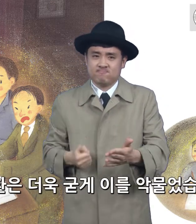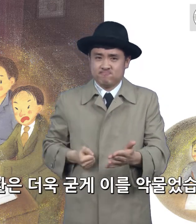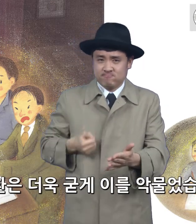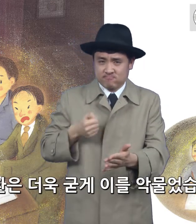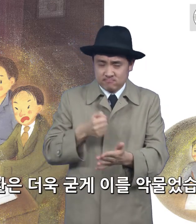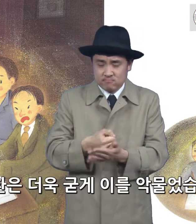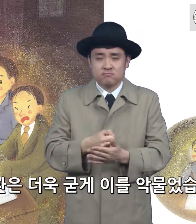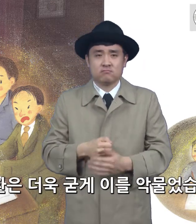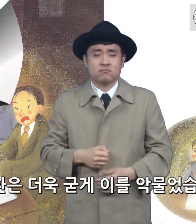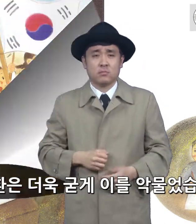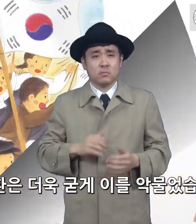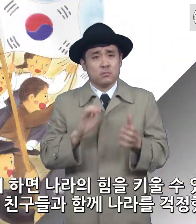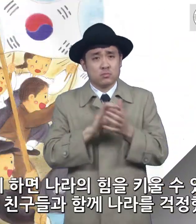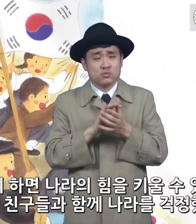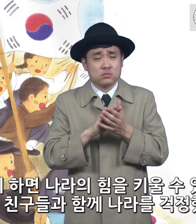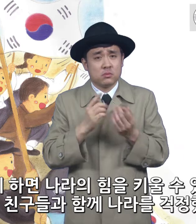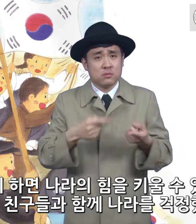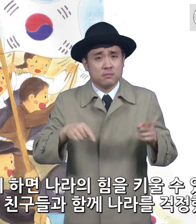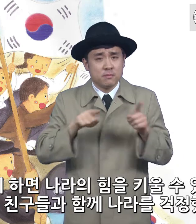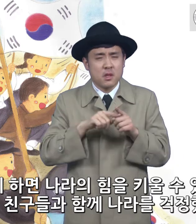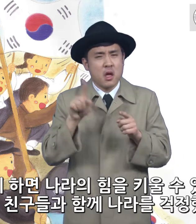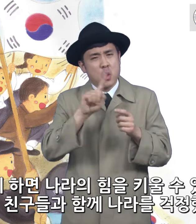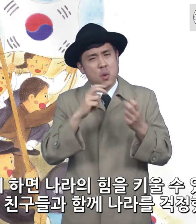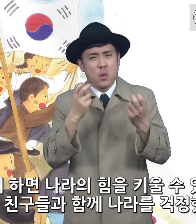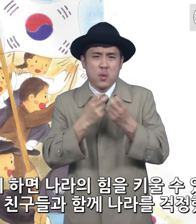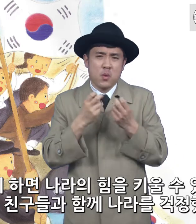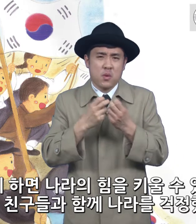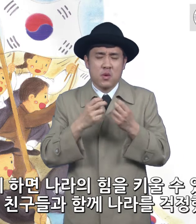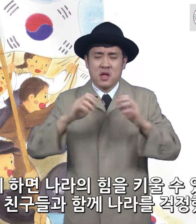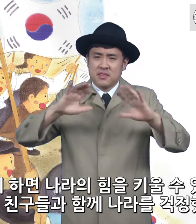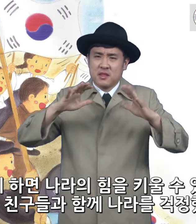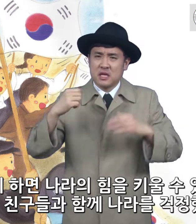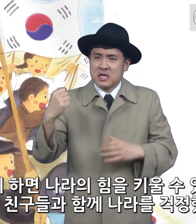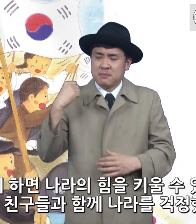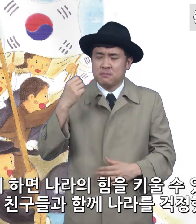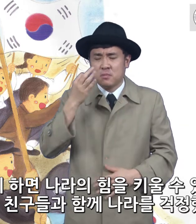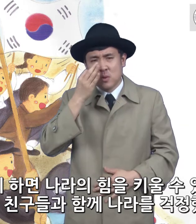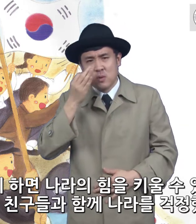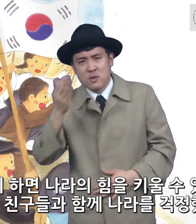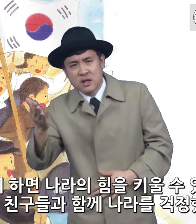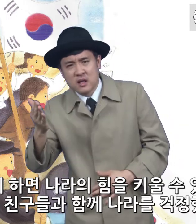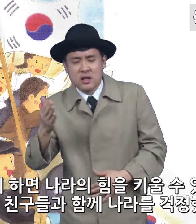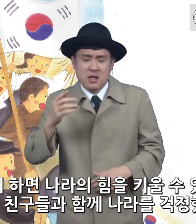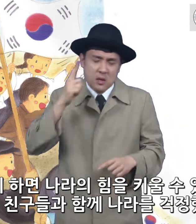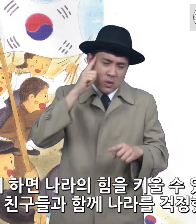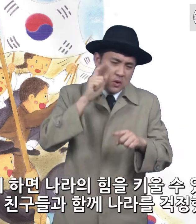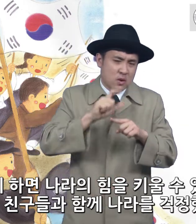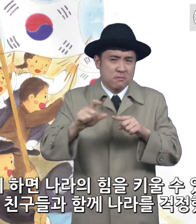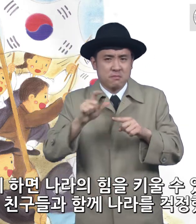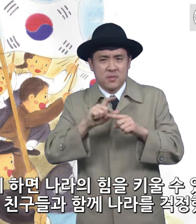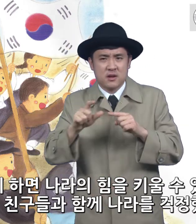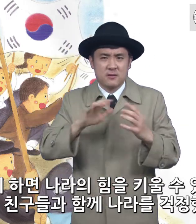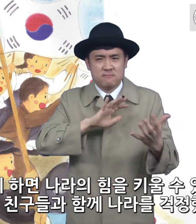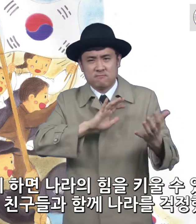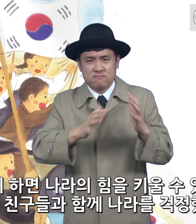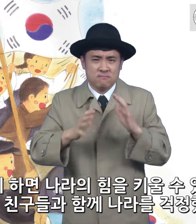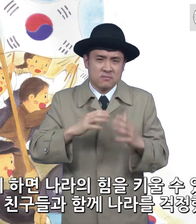정아는 더욱 굳게 이를 악물었어요. 어떻게 하면 나라의 힘을 키울 수 있을까? 정아는 친구들과 함께